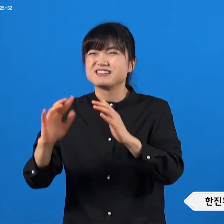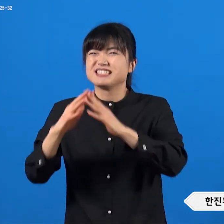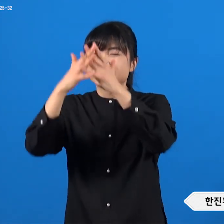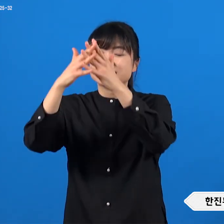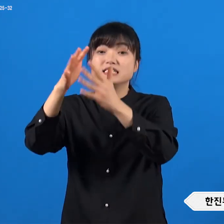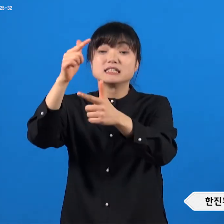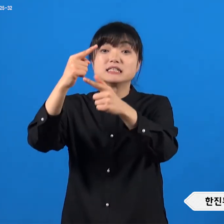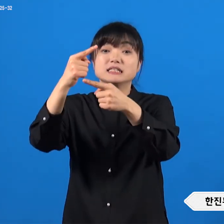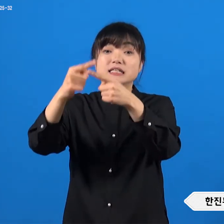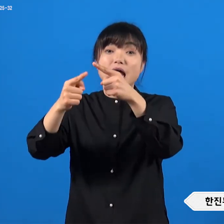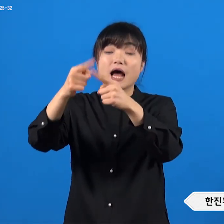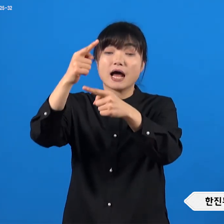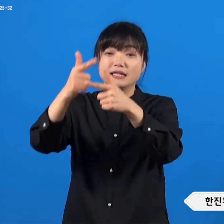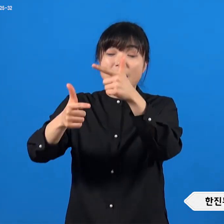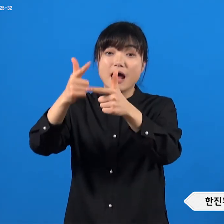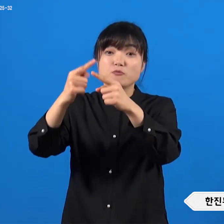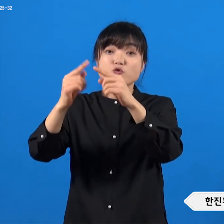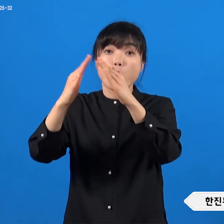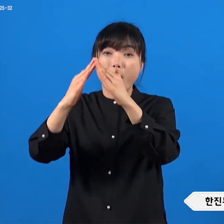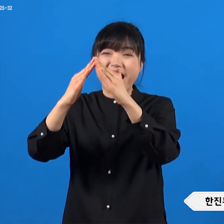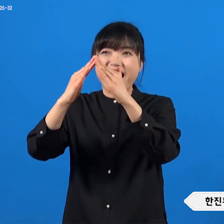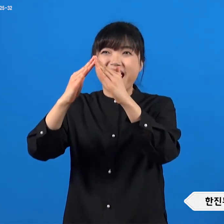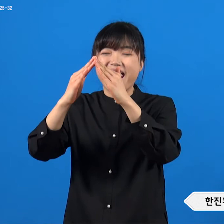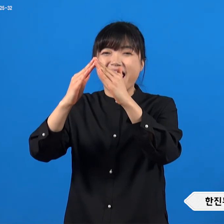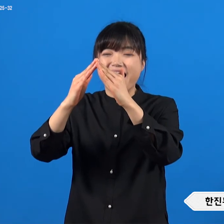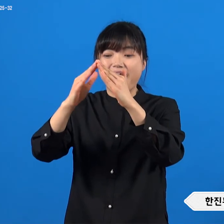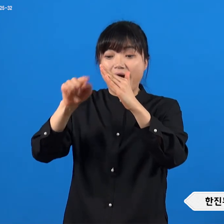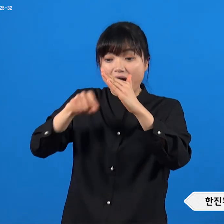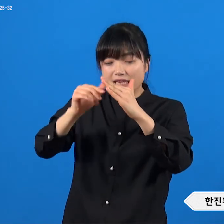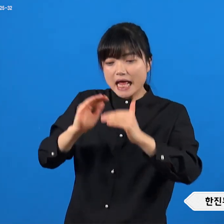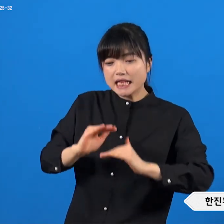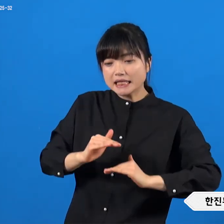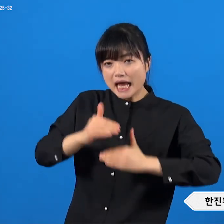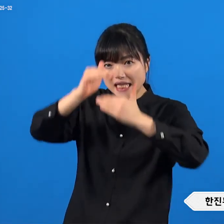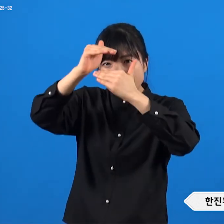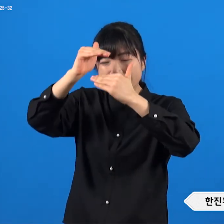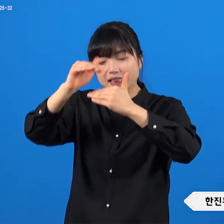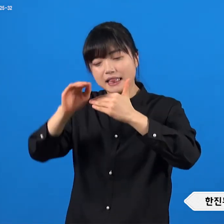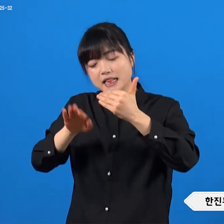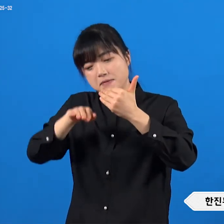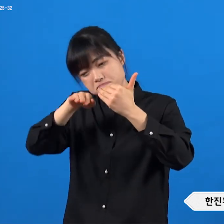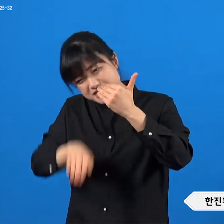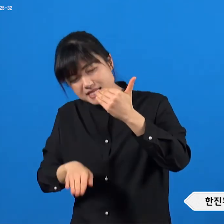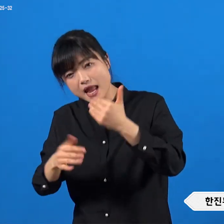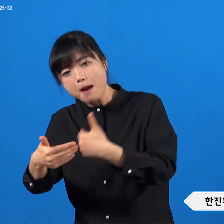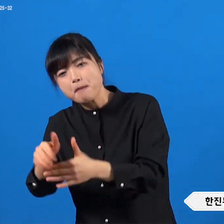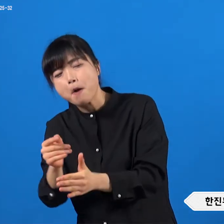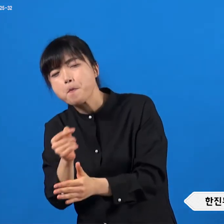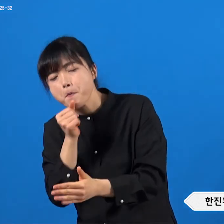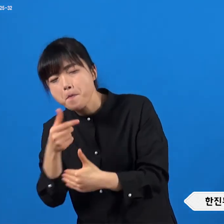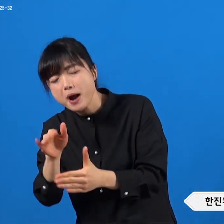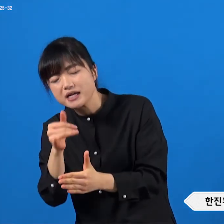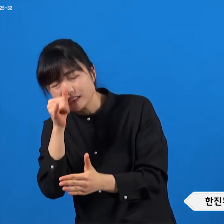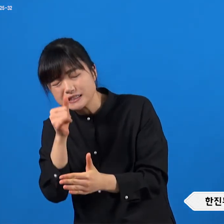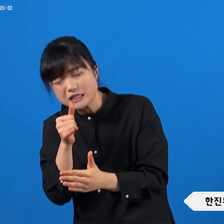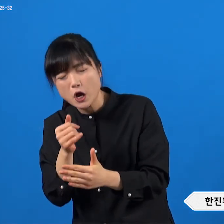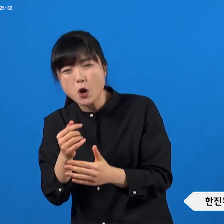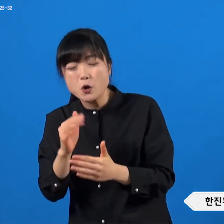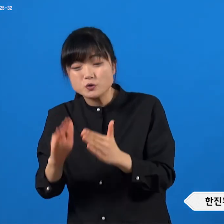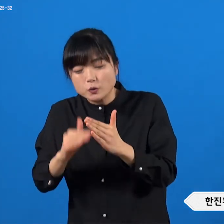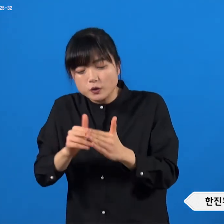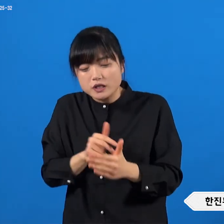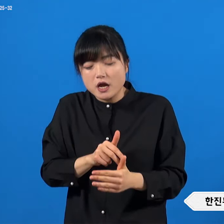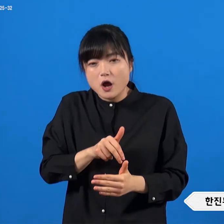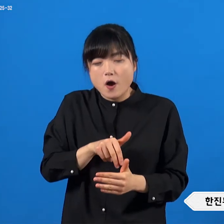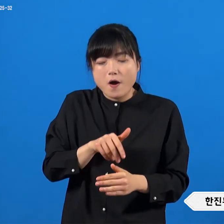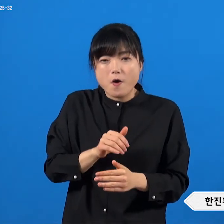그 2층 올라가는 계단 밑에 조그마한 계단방에서 잤습니다. 교인들이 오르락 내리락 할 때마다